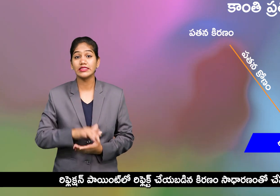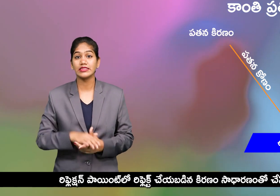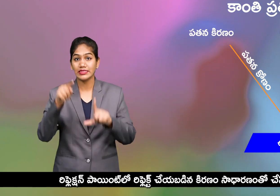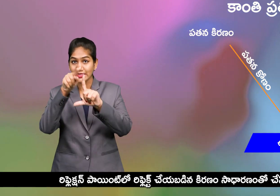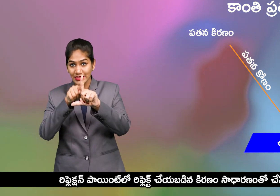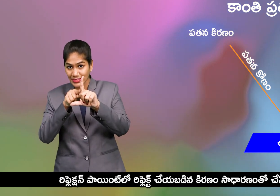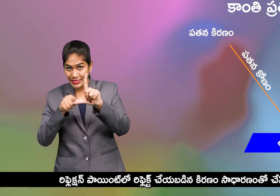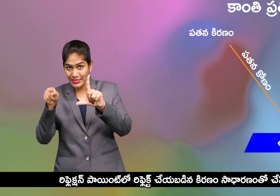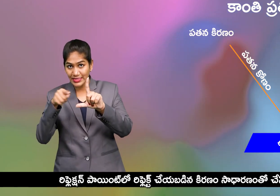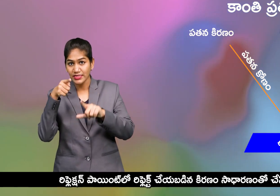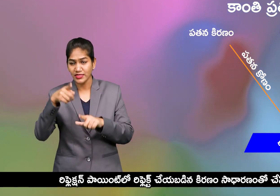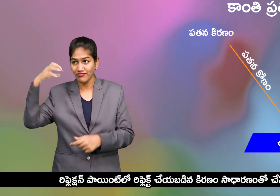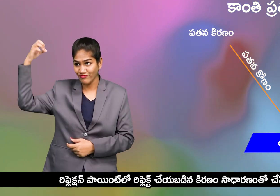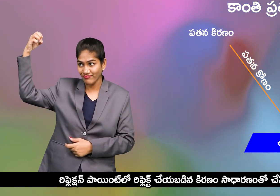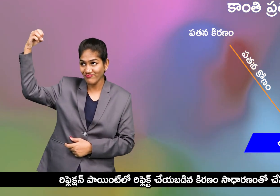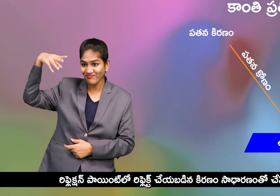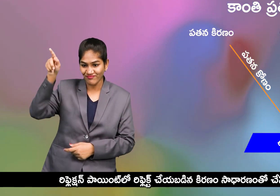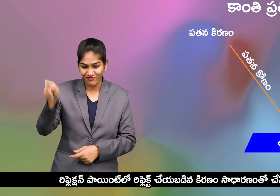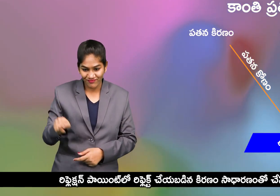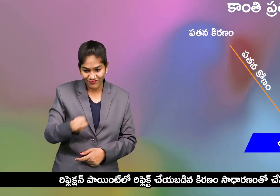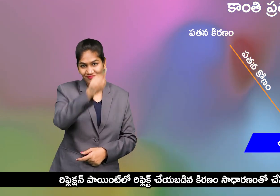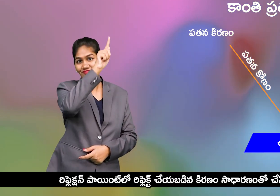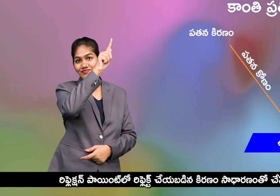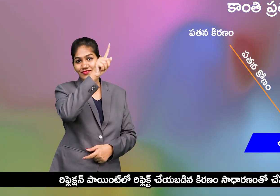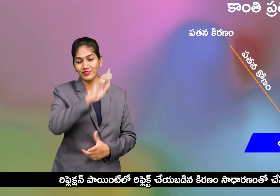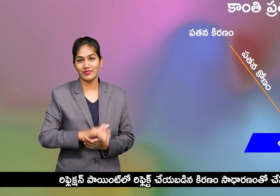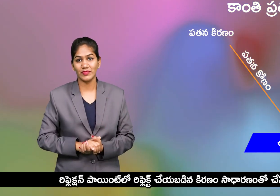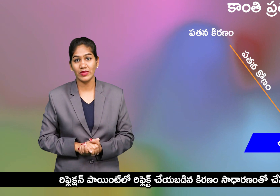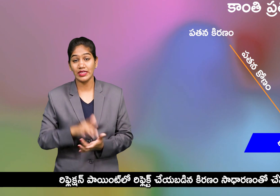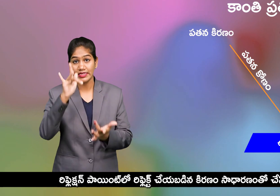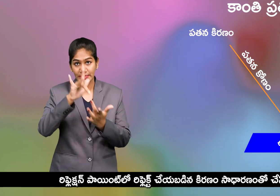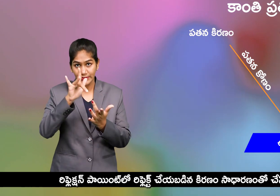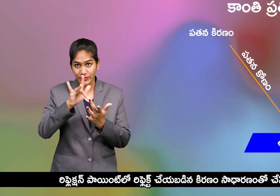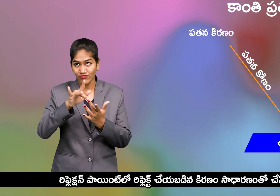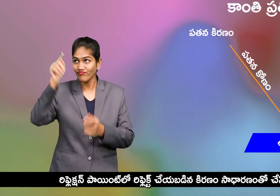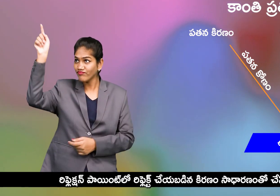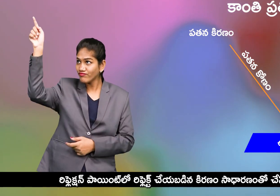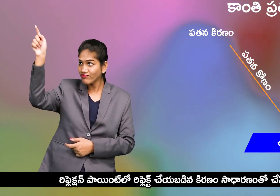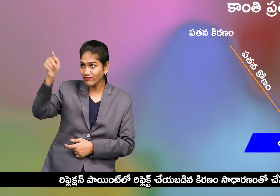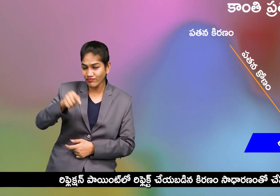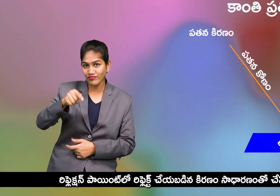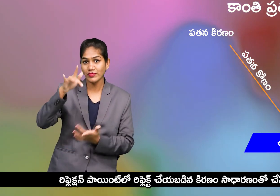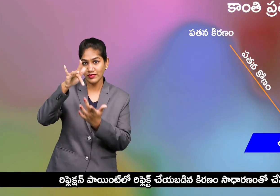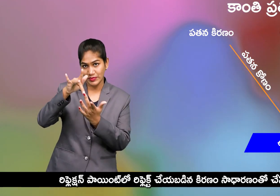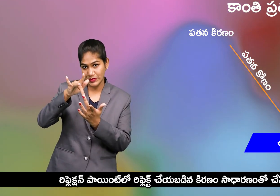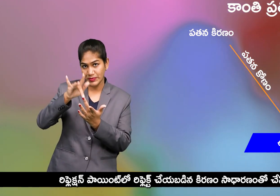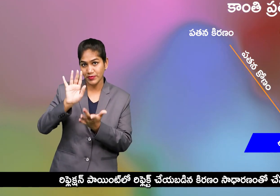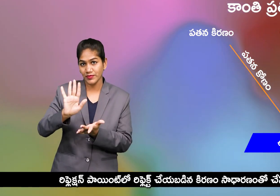రిఫ్లెక్షన్ పాయింట్తో రిఫ్లెక్ట్ చేయబడిన కిరణం సాధారణంతో చేసిన కోణం ప్రతిబింబ కోణం.